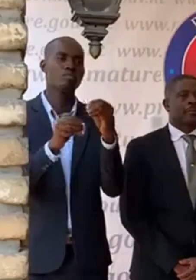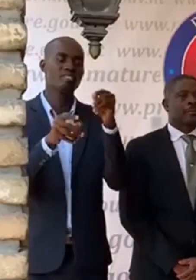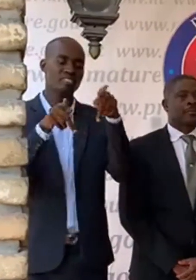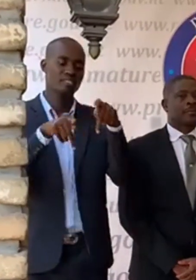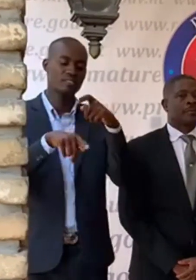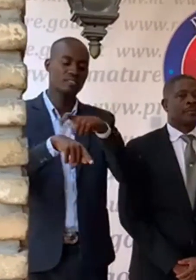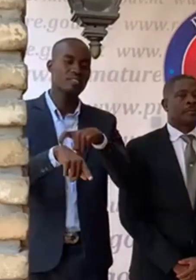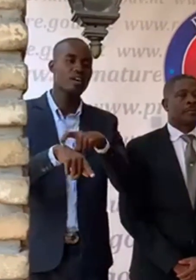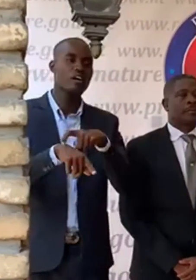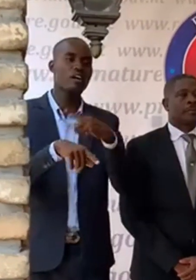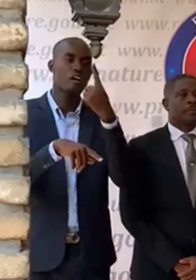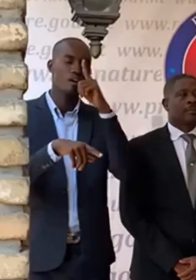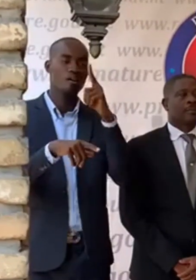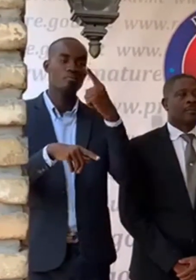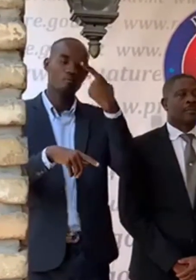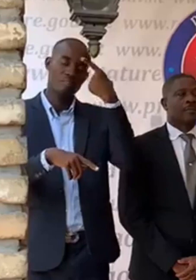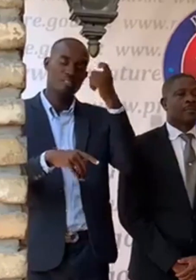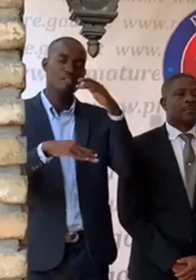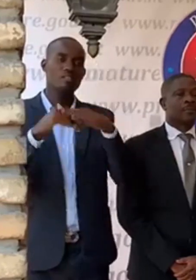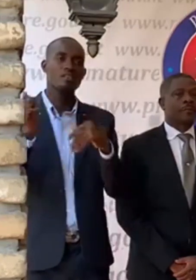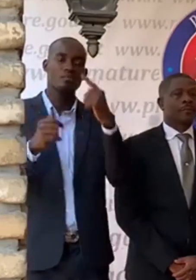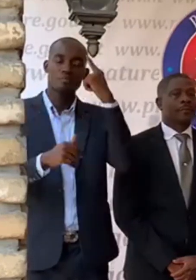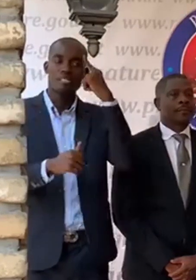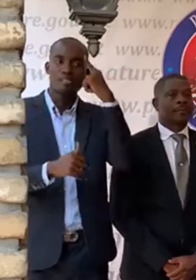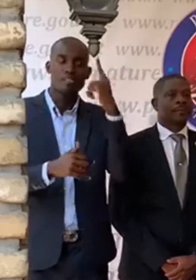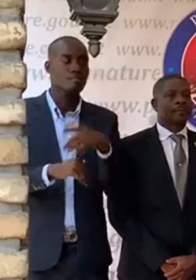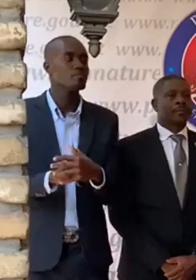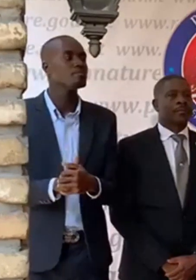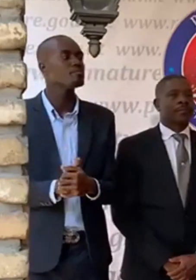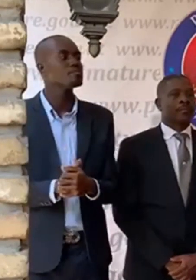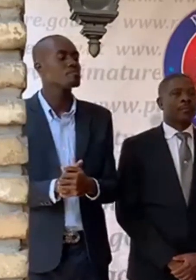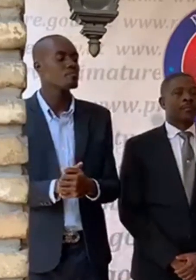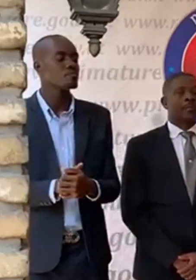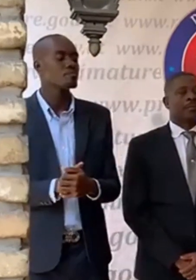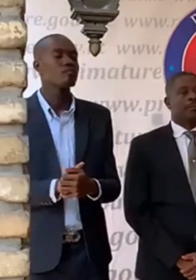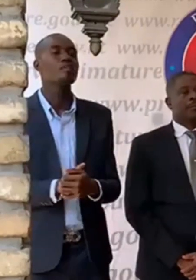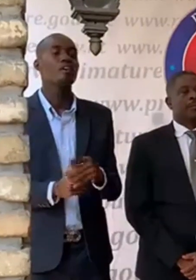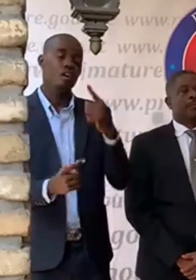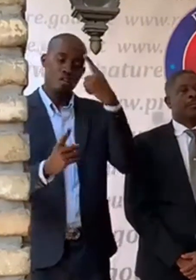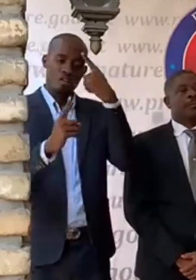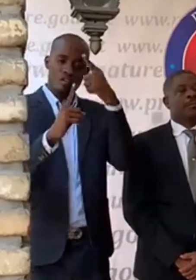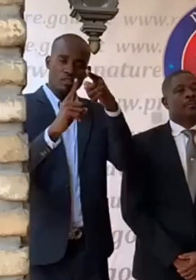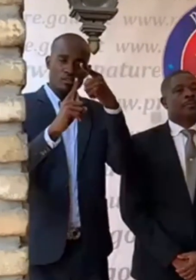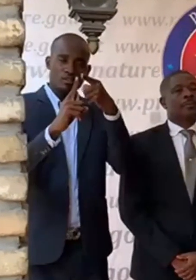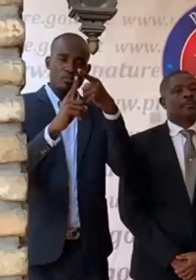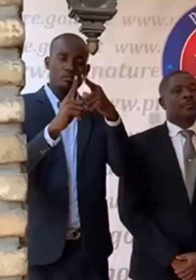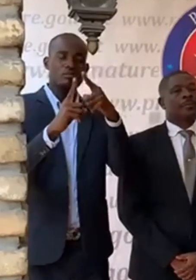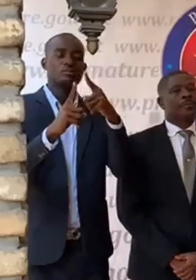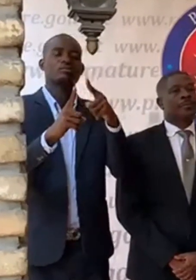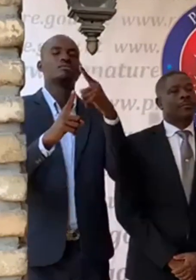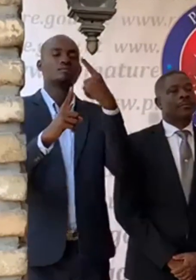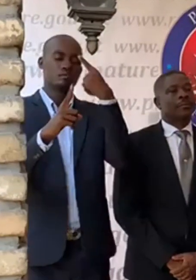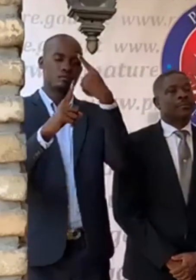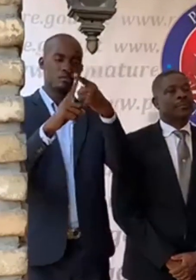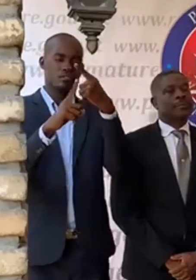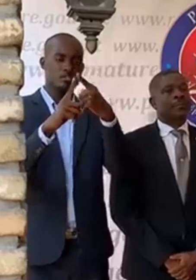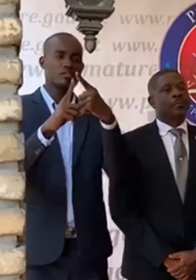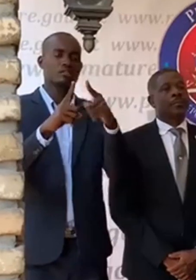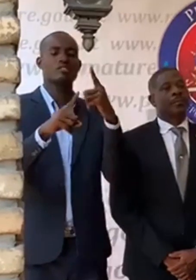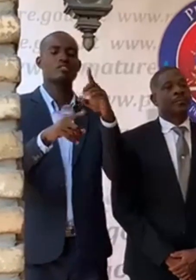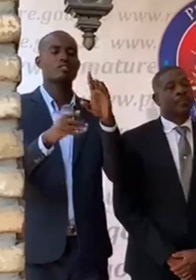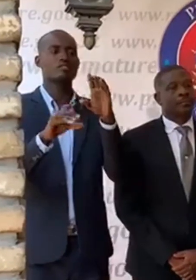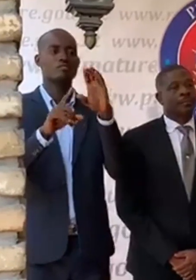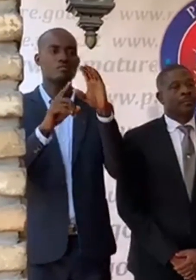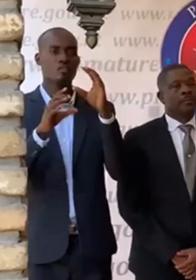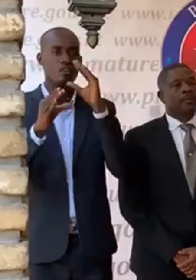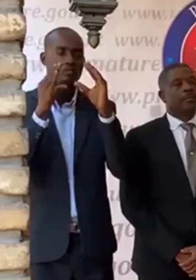a interagi sur sujet a, en pile moun tout pas suspend a kite commentaire yon façon pour dire que yo pas regrette premier ministre pas